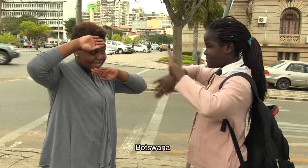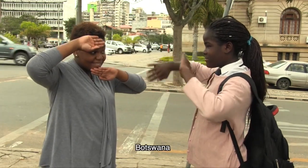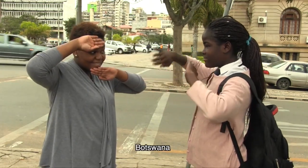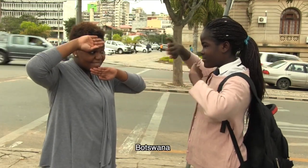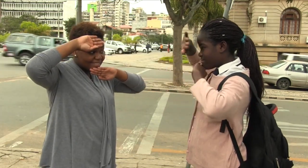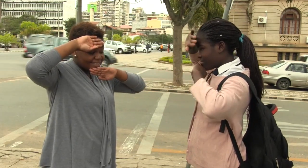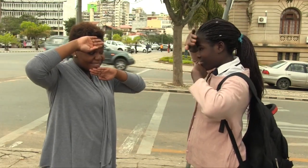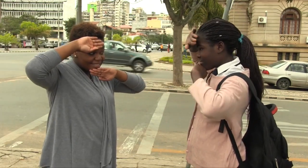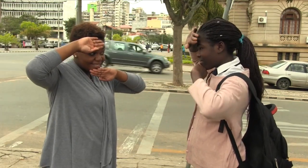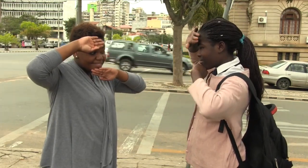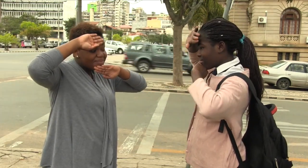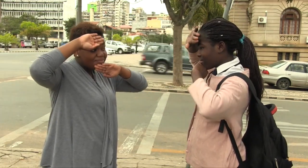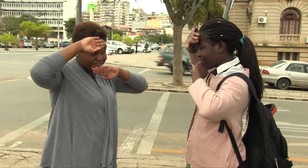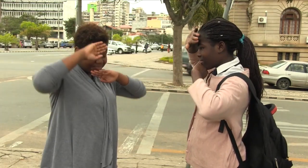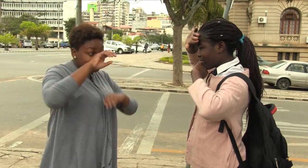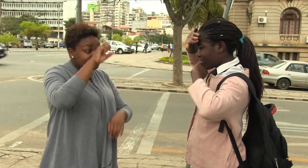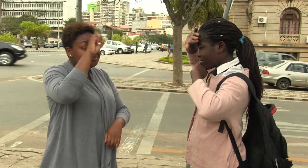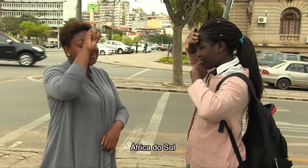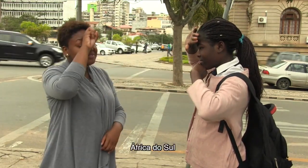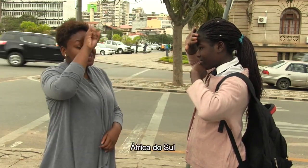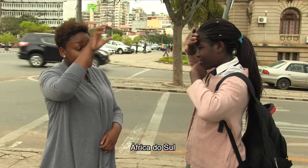Botswana,